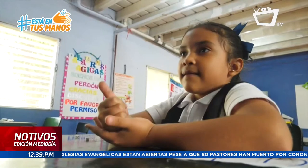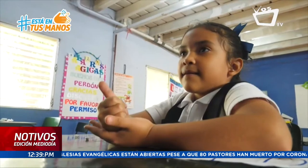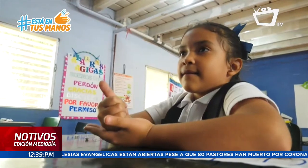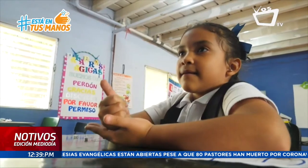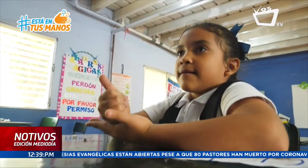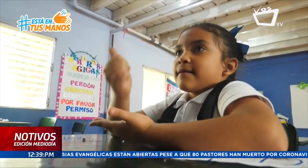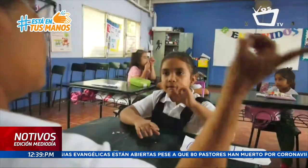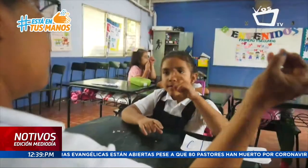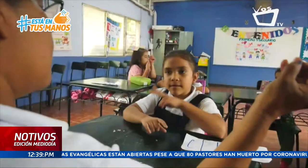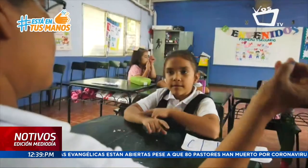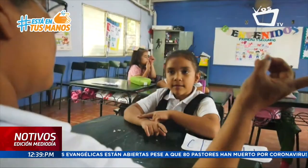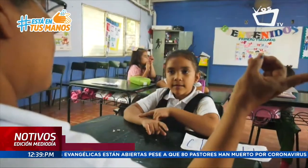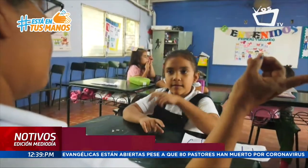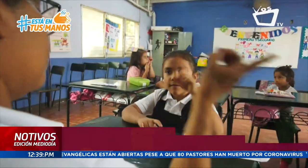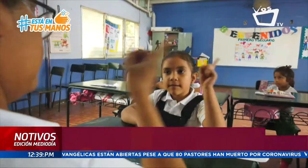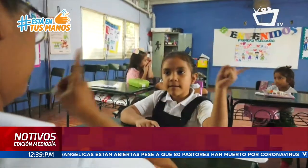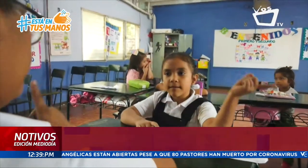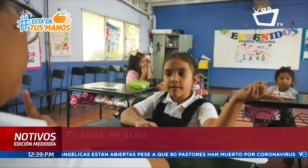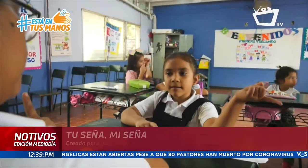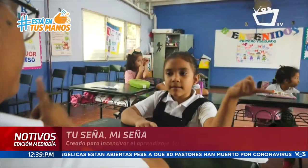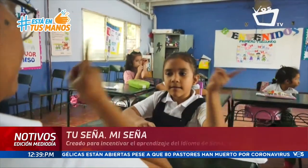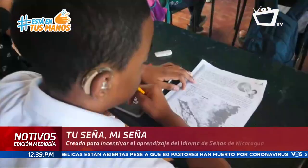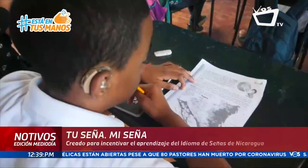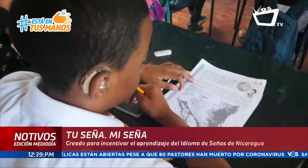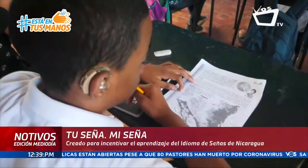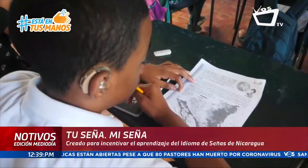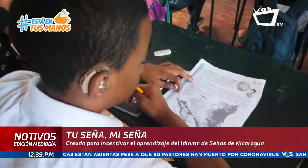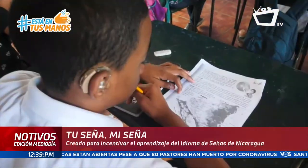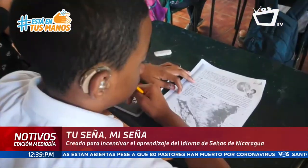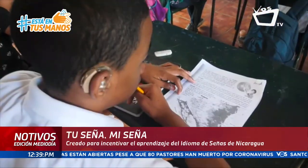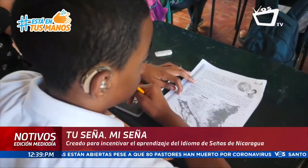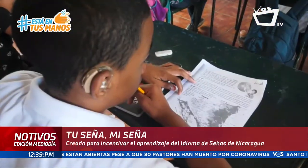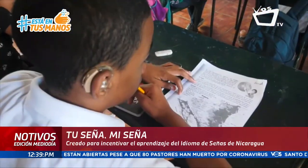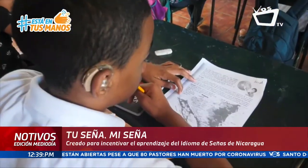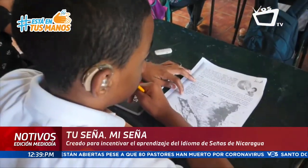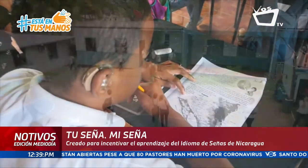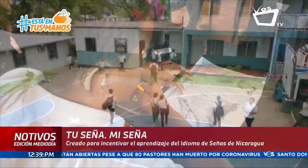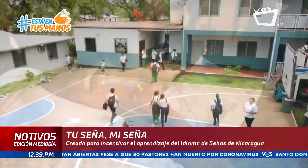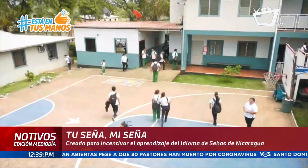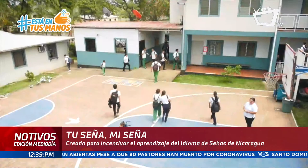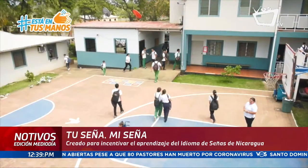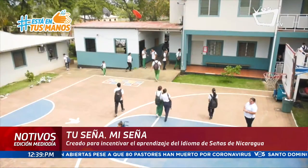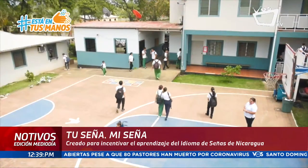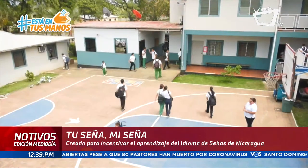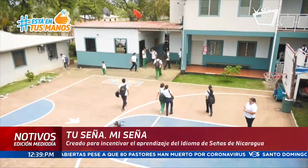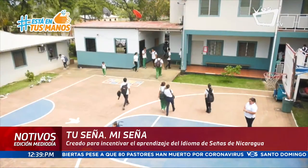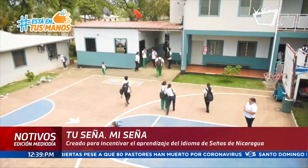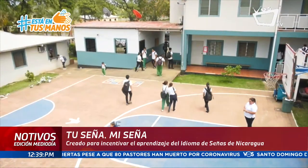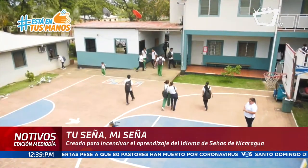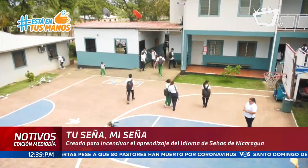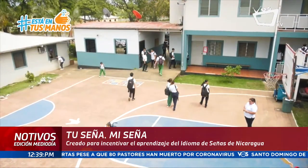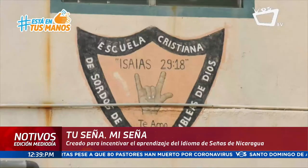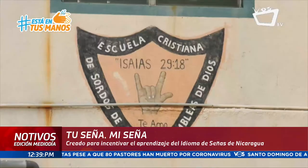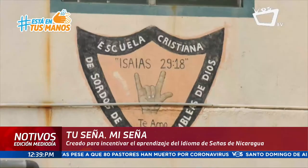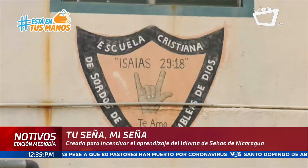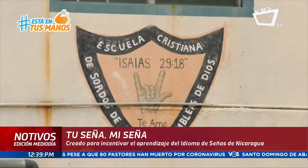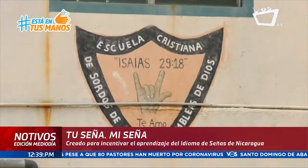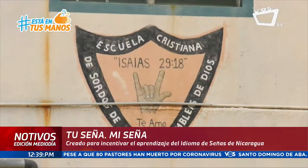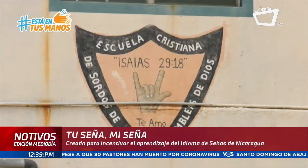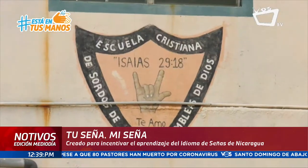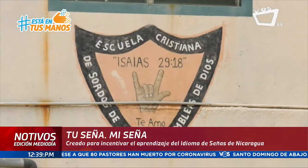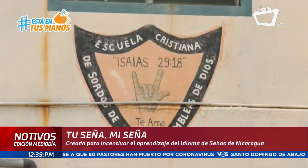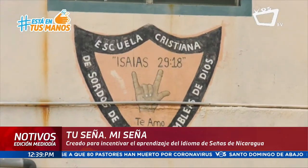a conocer lo que es el lenguaje, el idioma de señas en Nicaragua, que ya también es una ley. En ese sentido, también me gustaría